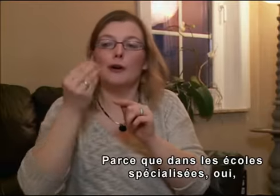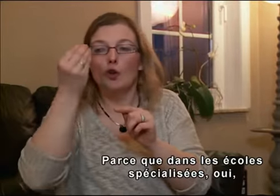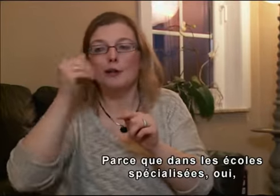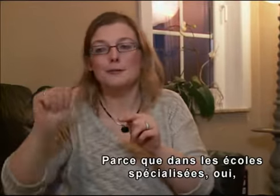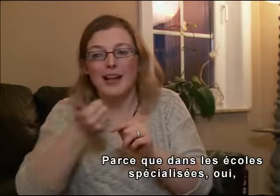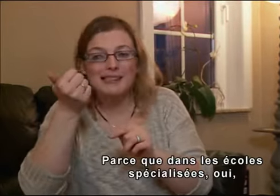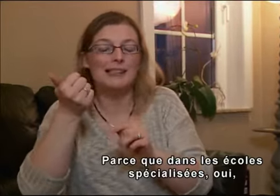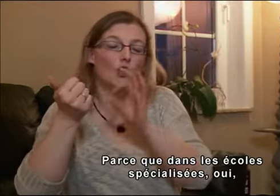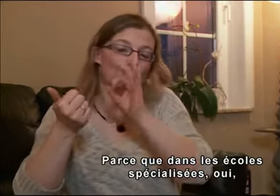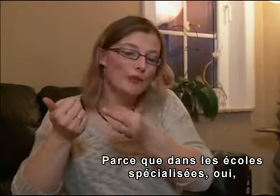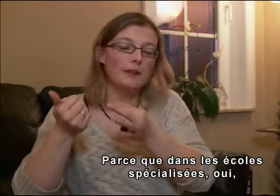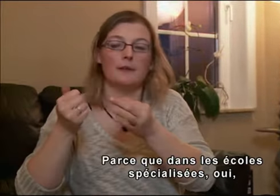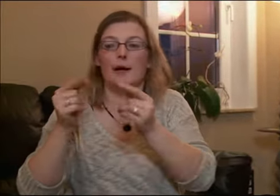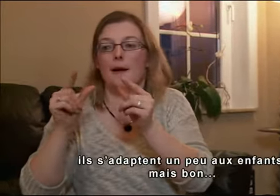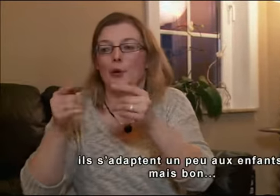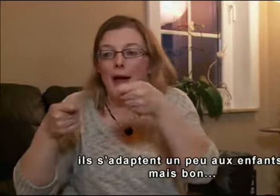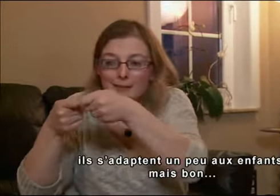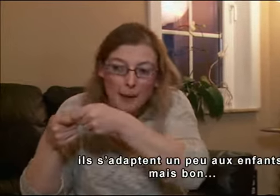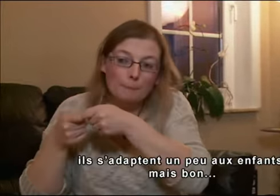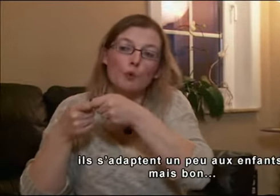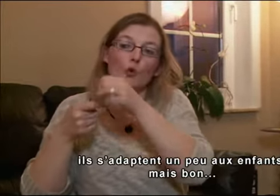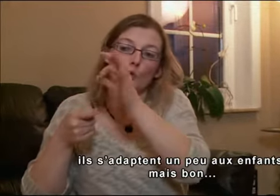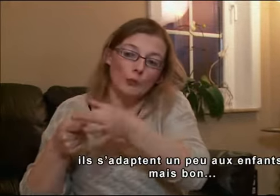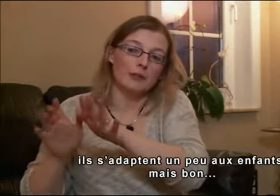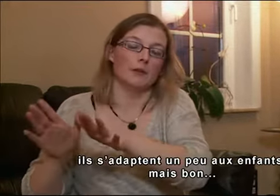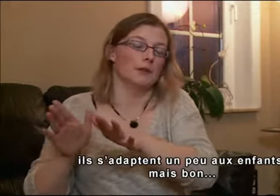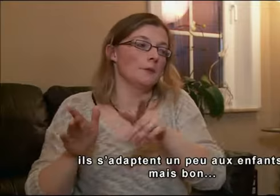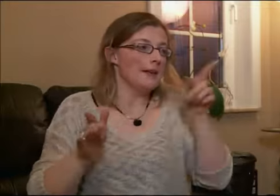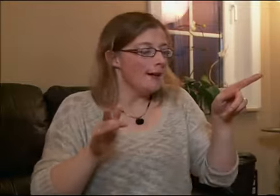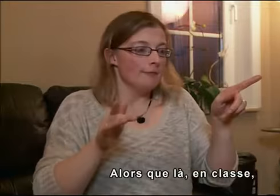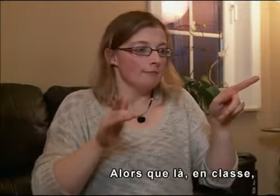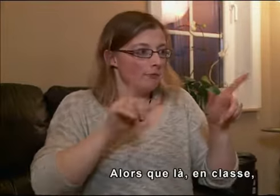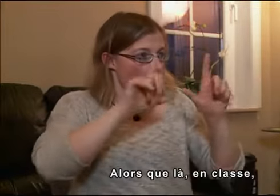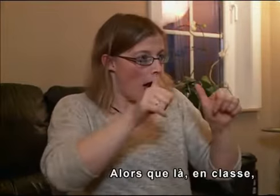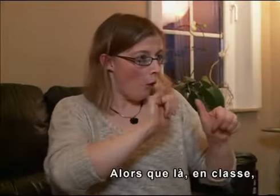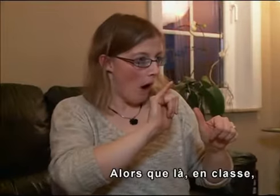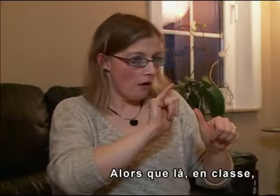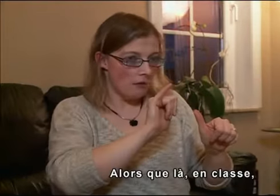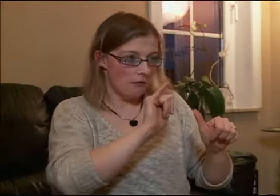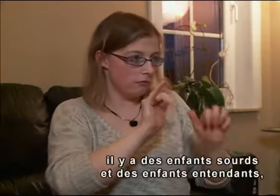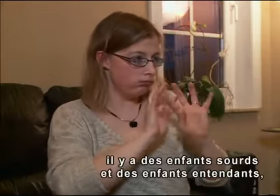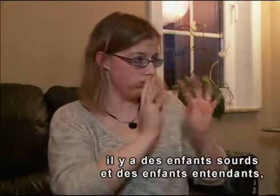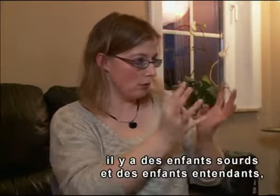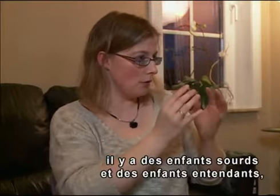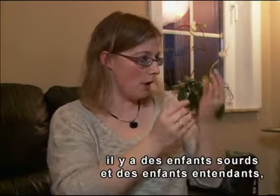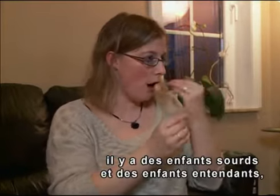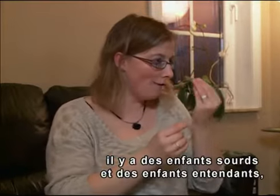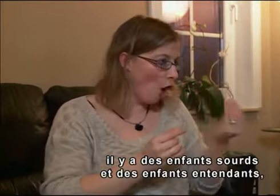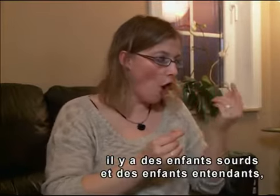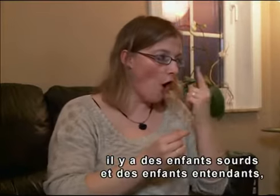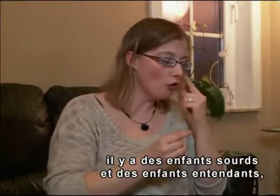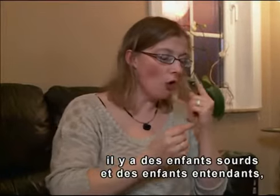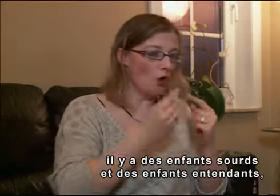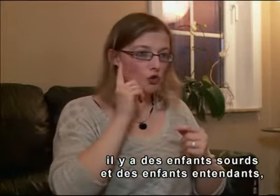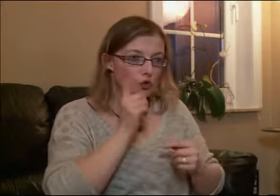Parce que dans les écoles spécialisées, oui, ils s'adaptent un peu aux enfants, mais bon. Alors que là, en classe, il y a des enfants sourds et